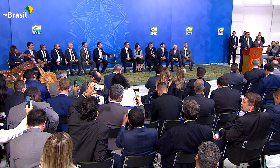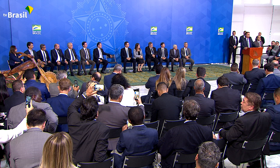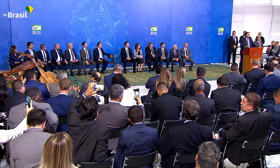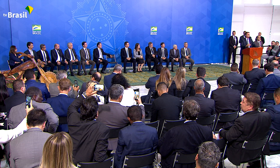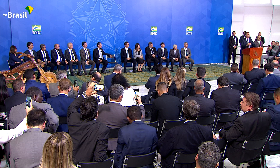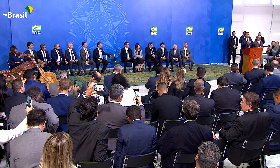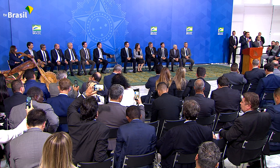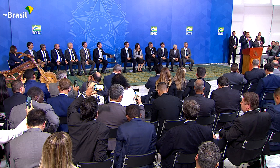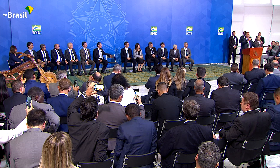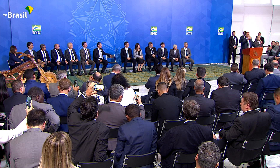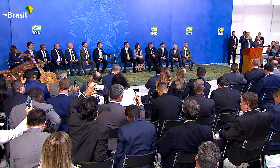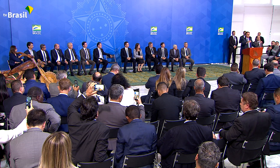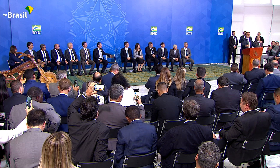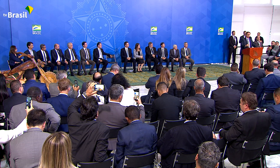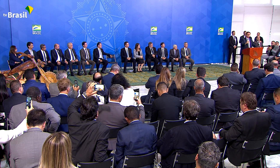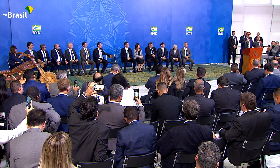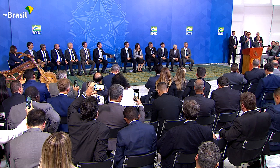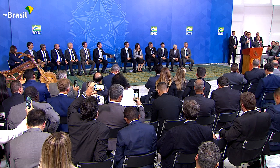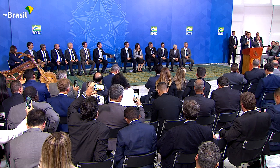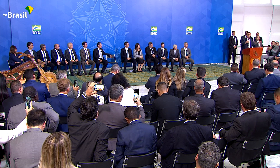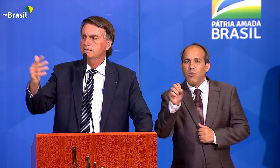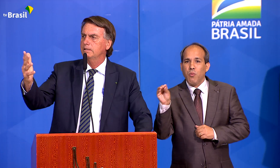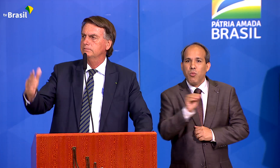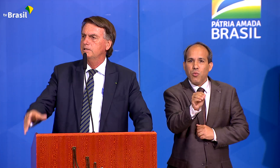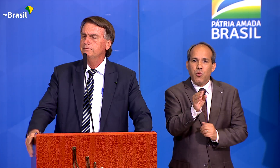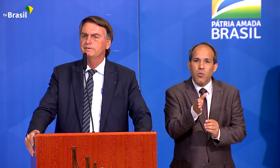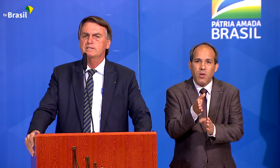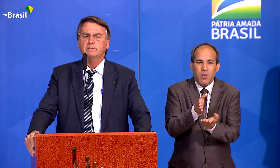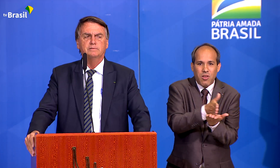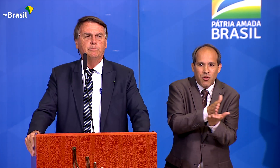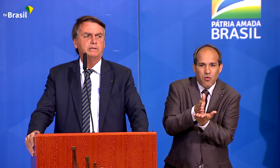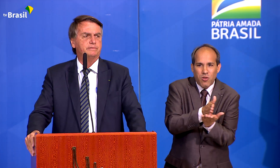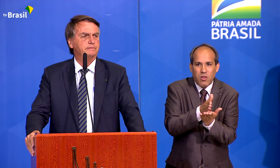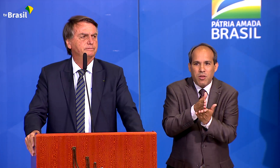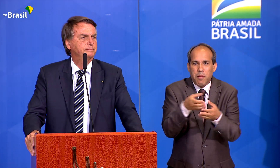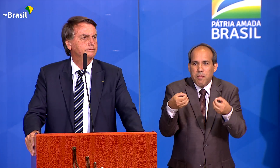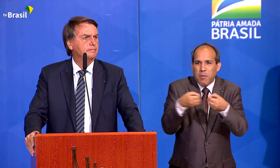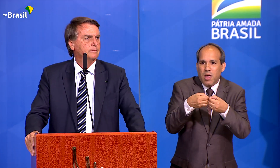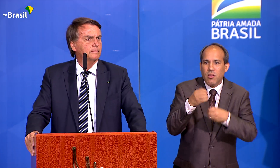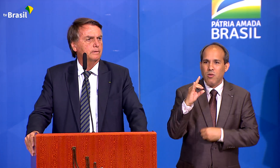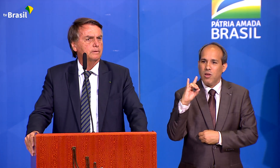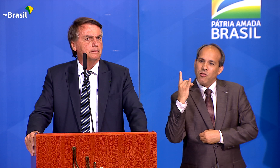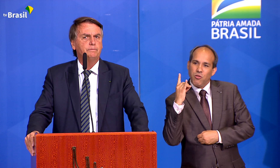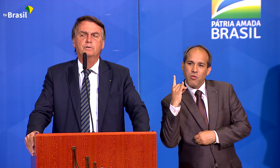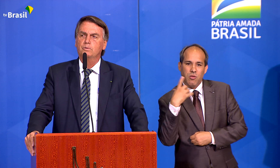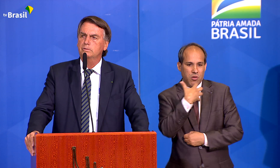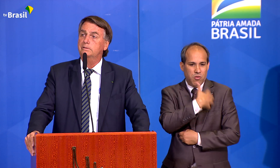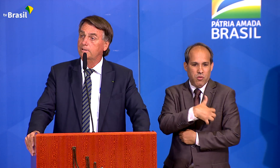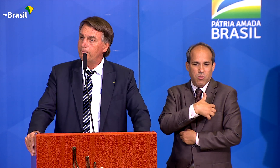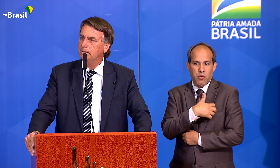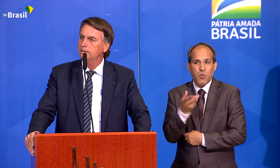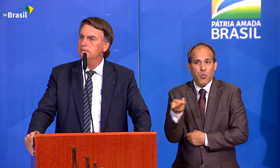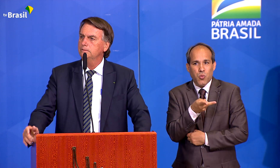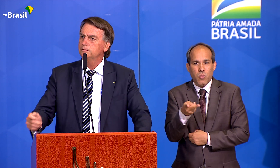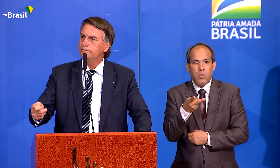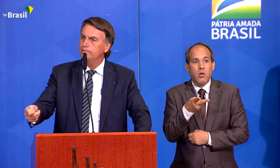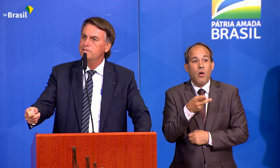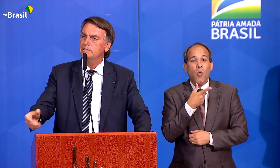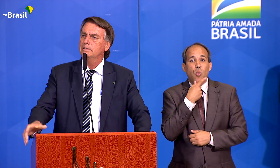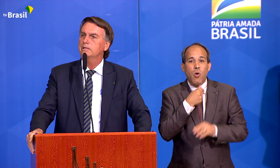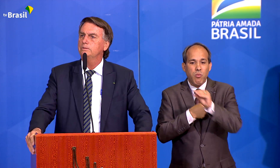e os meus horários ficou na divisa ao norte da Argentina na divisa da Bolívia bom e ficou